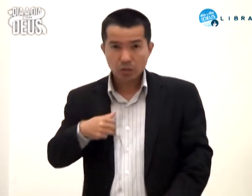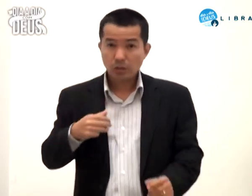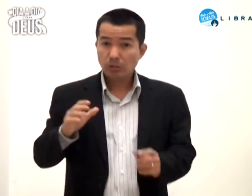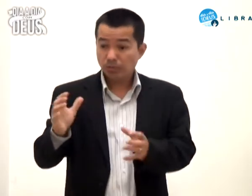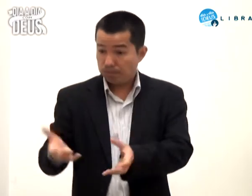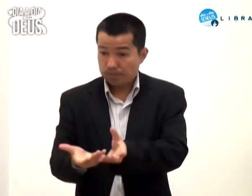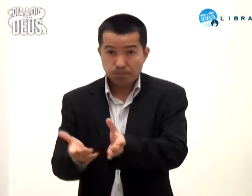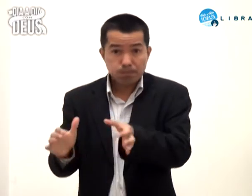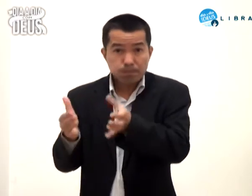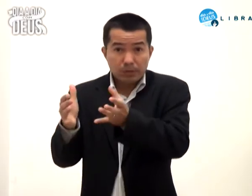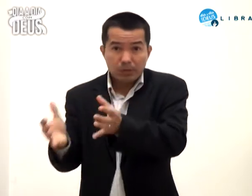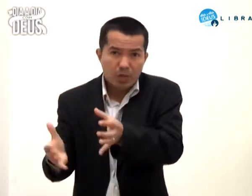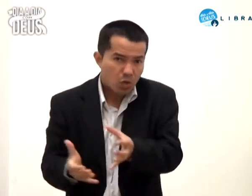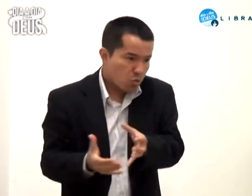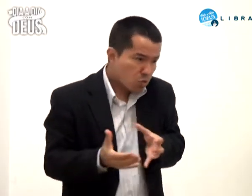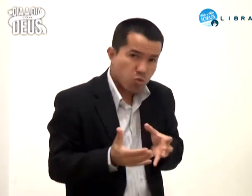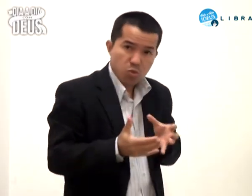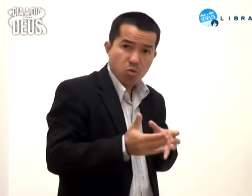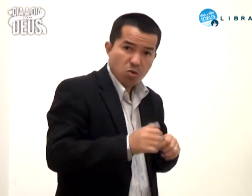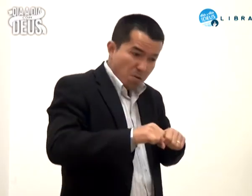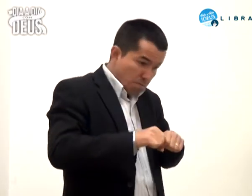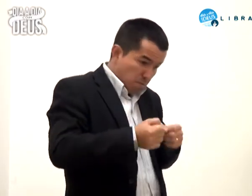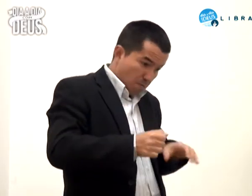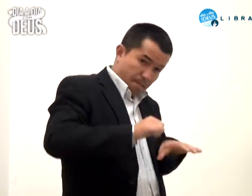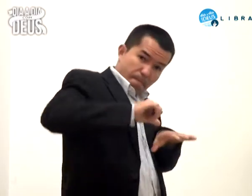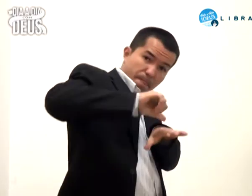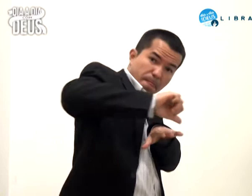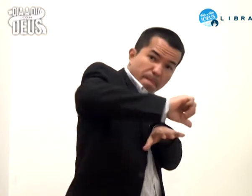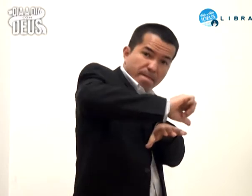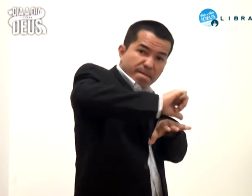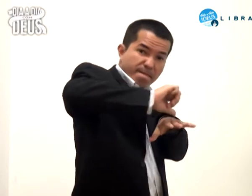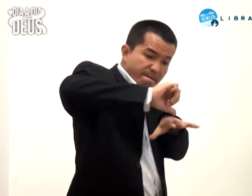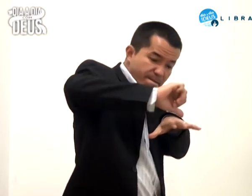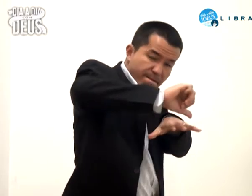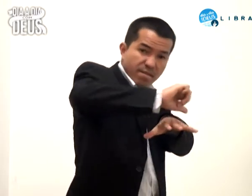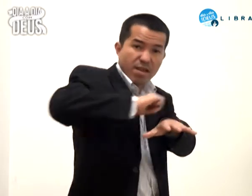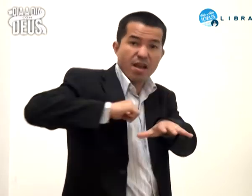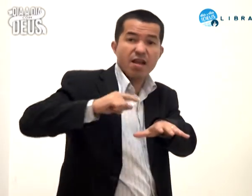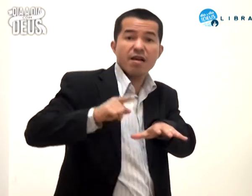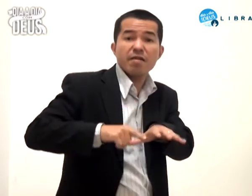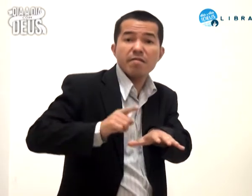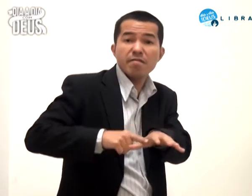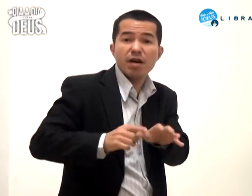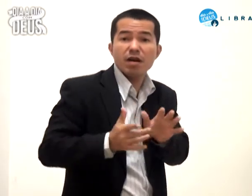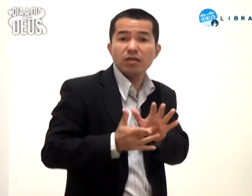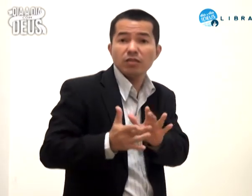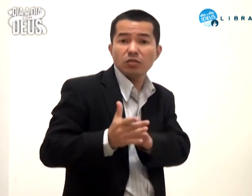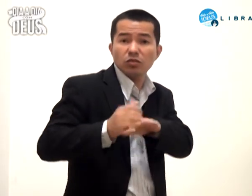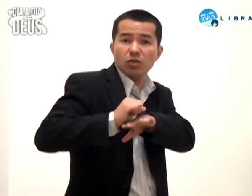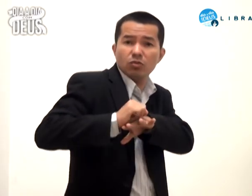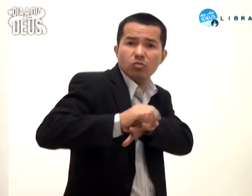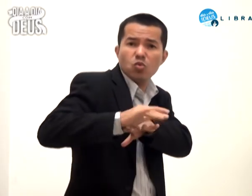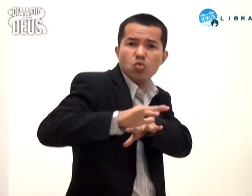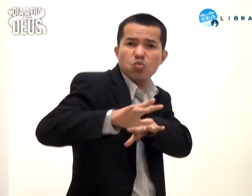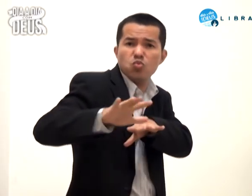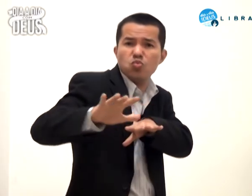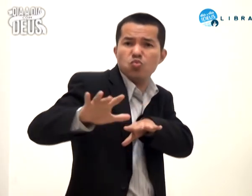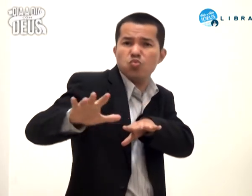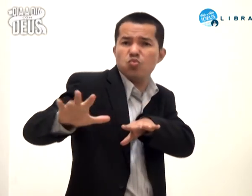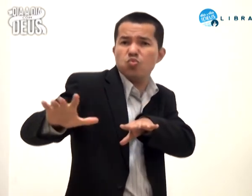Ela não tem dúvida, ela pega o vaso, aquele vaso, quebra e unge os pés de